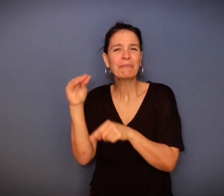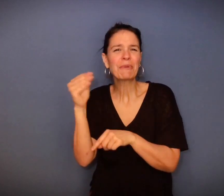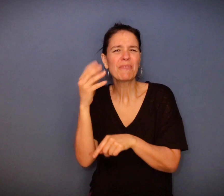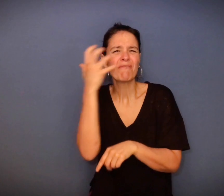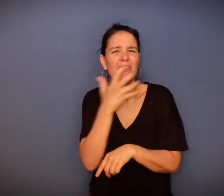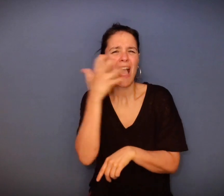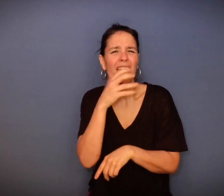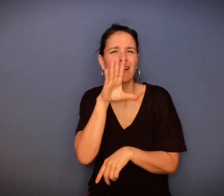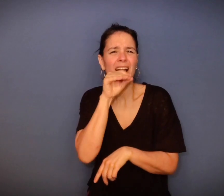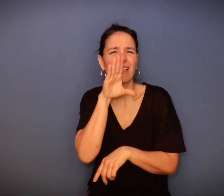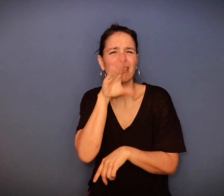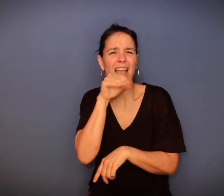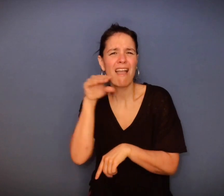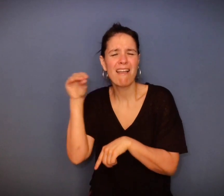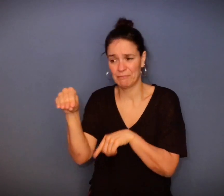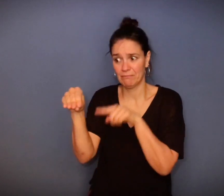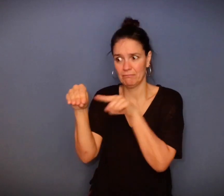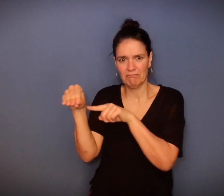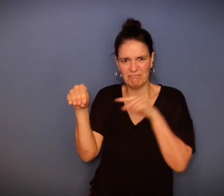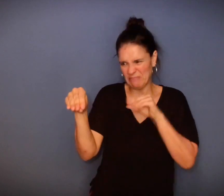ne se firent pas attendre.